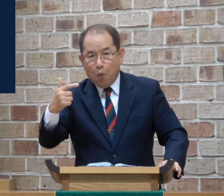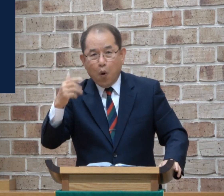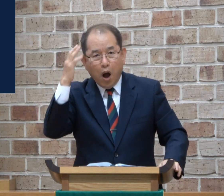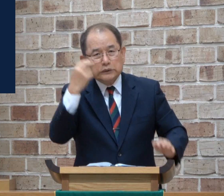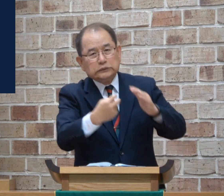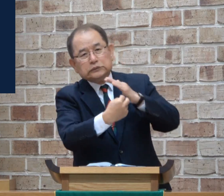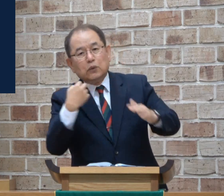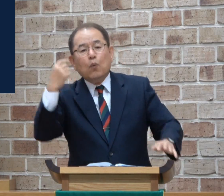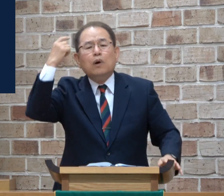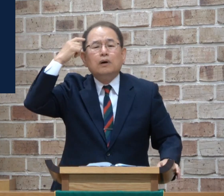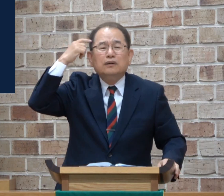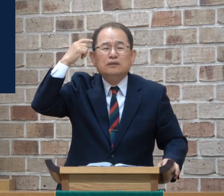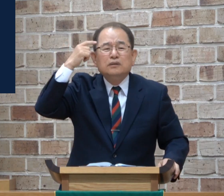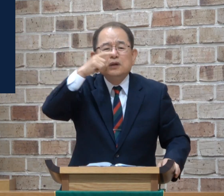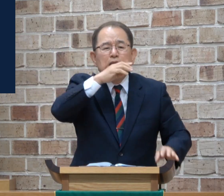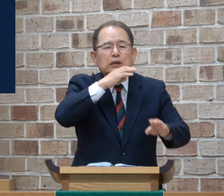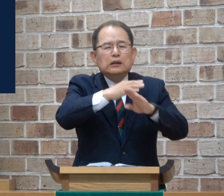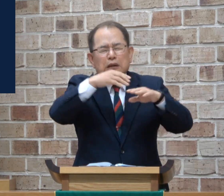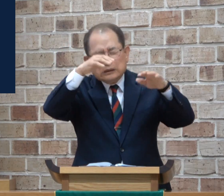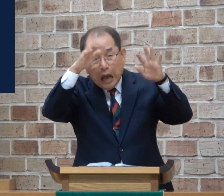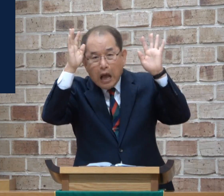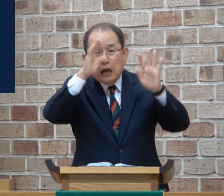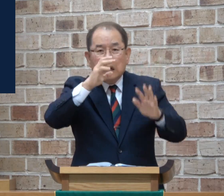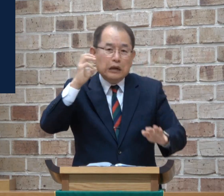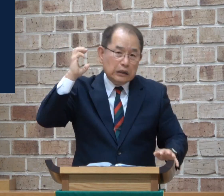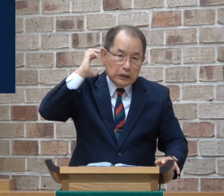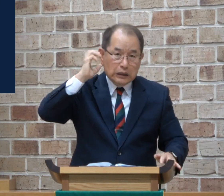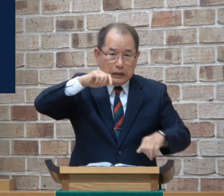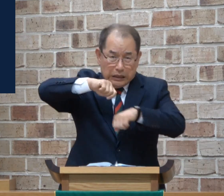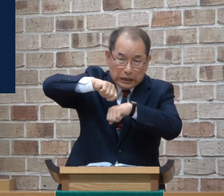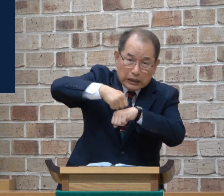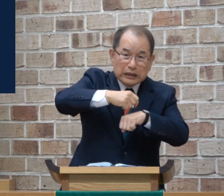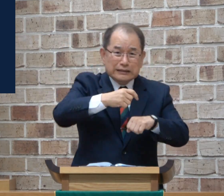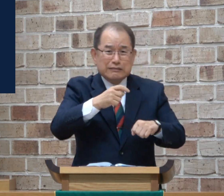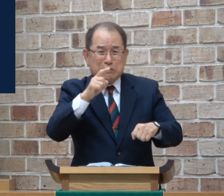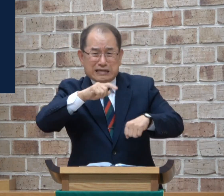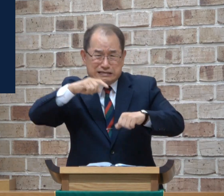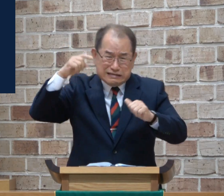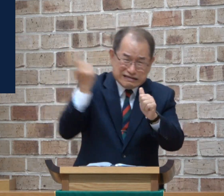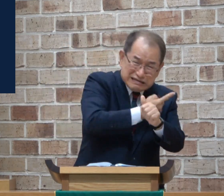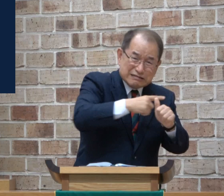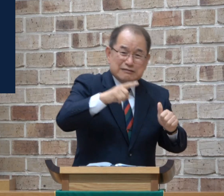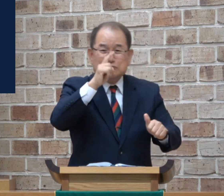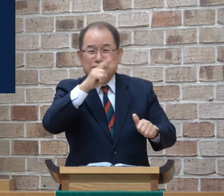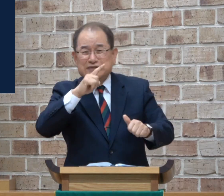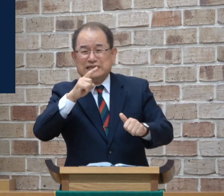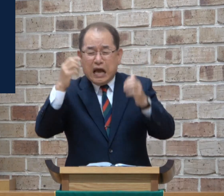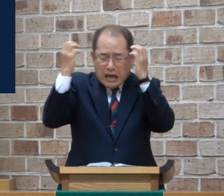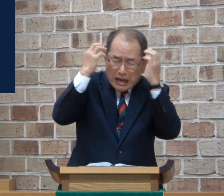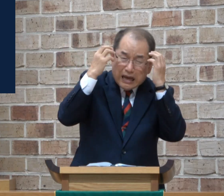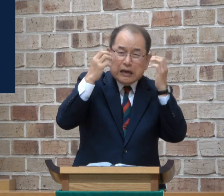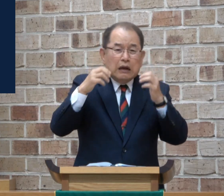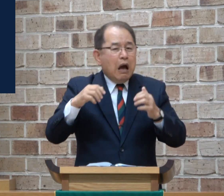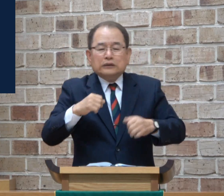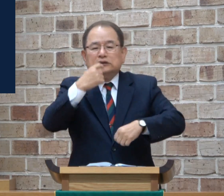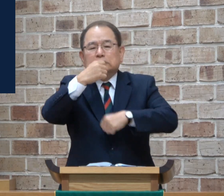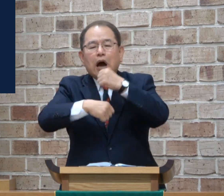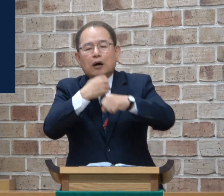있습니다. 그 김정은 또 김정일 그 아버지 김일성